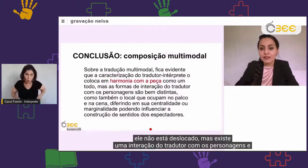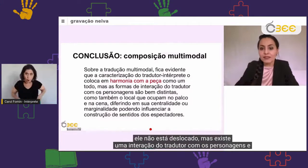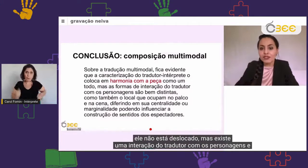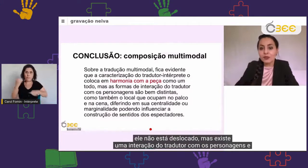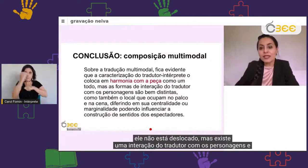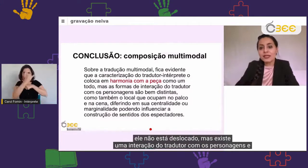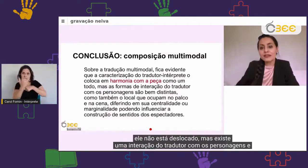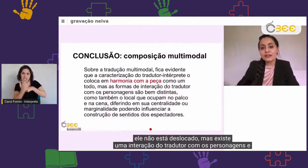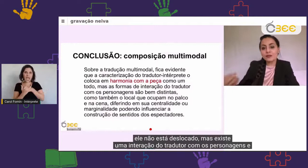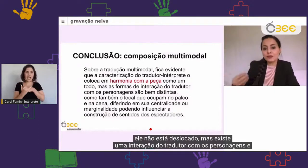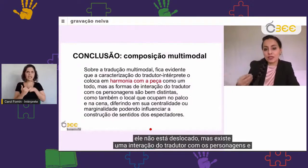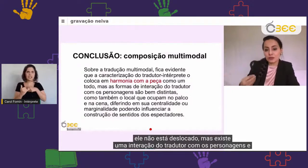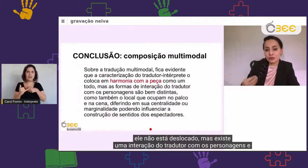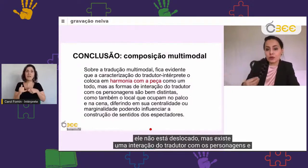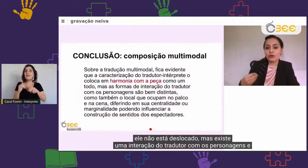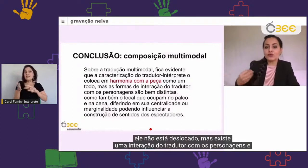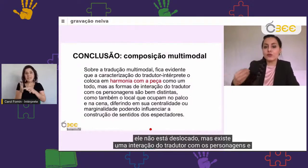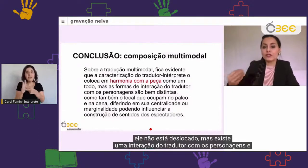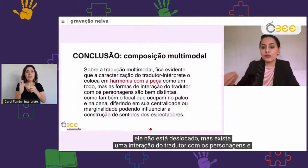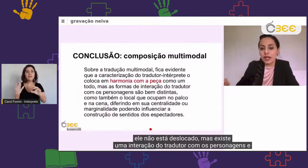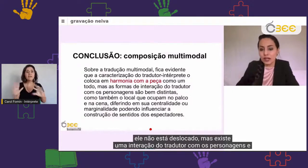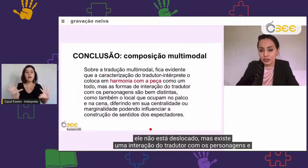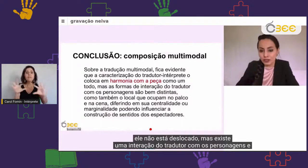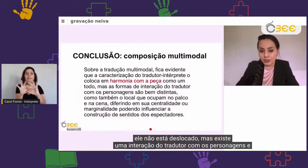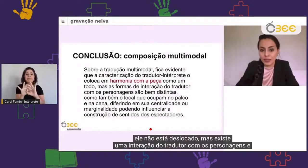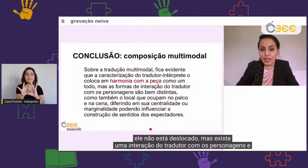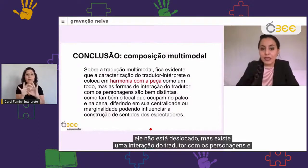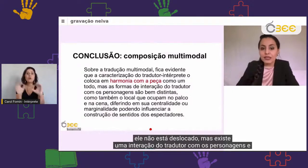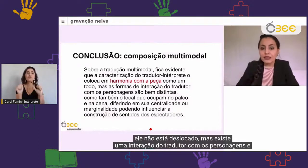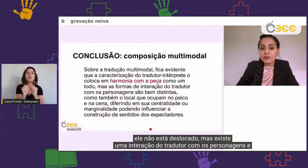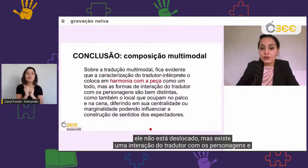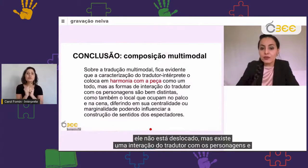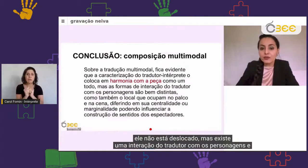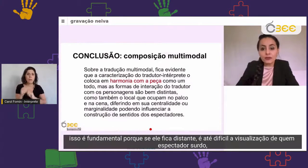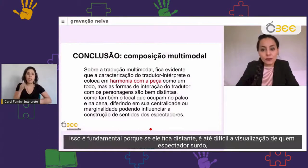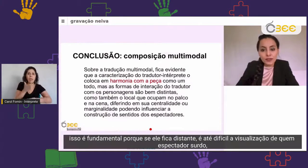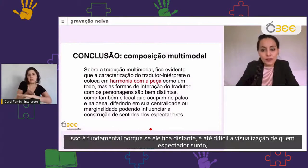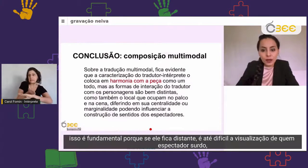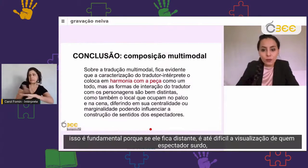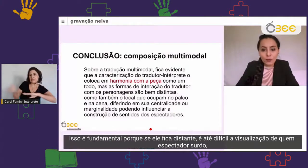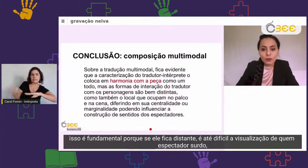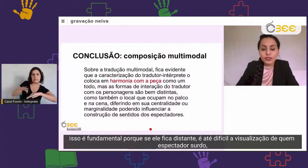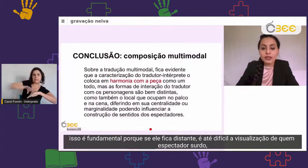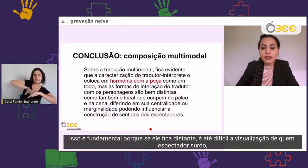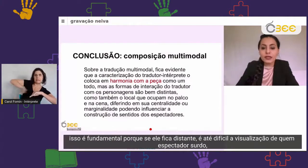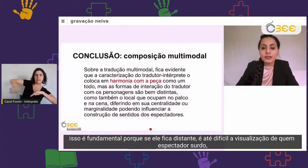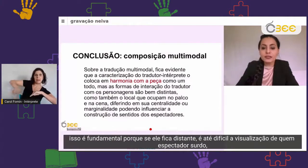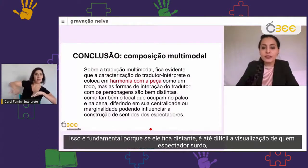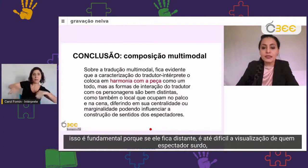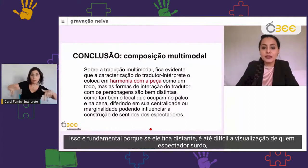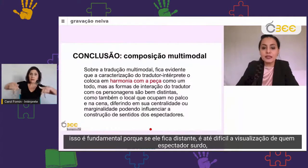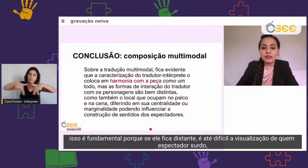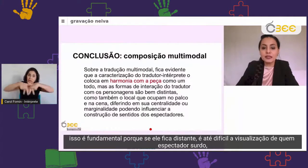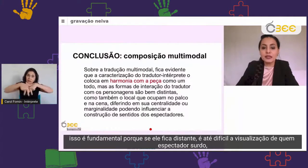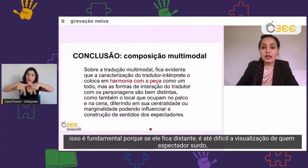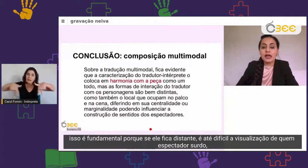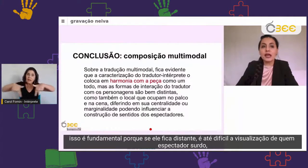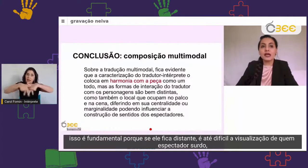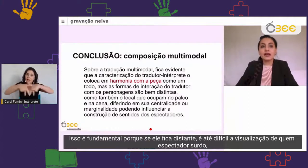né, mas existe uma interação do tradutor com os personagens. E isso é fundamental, porque